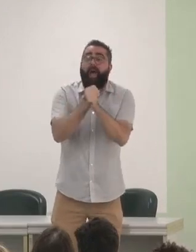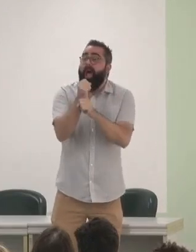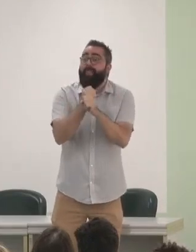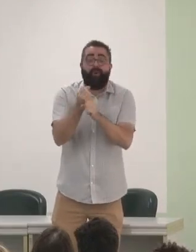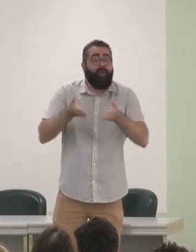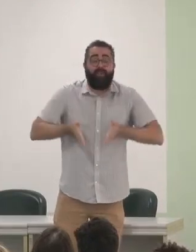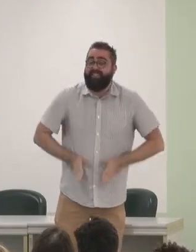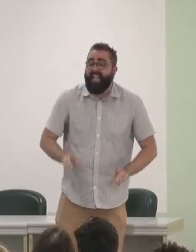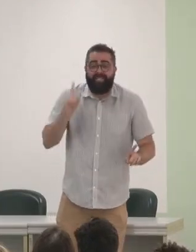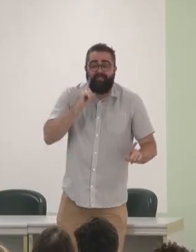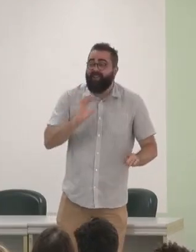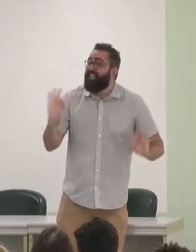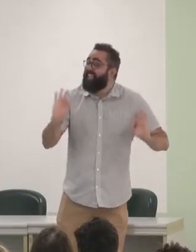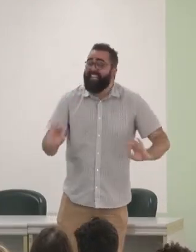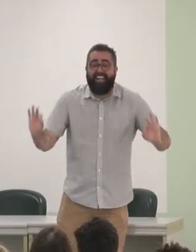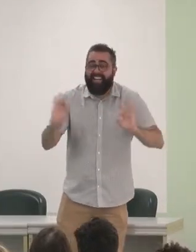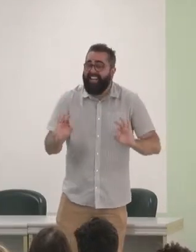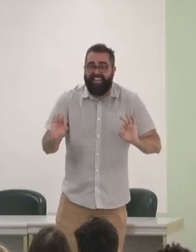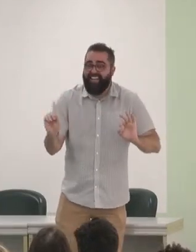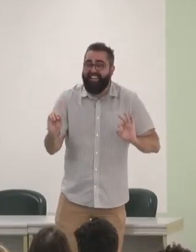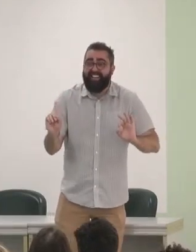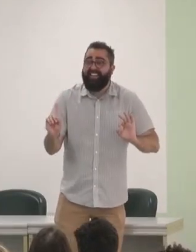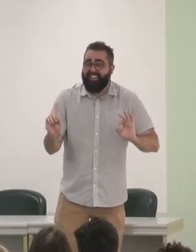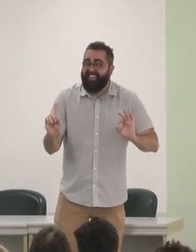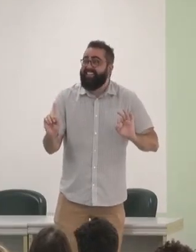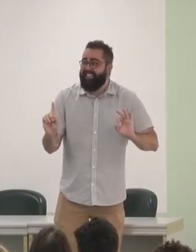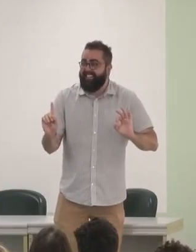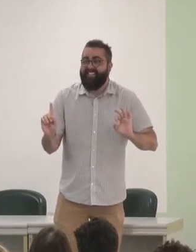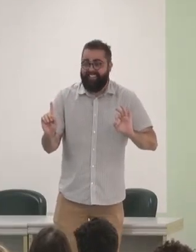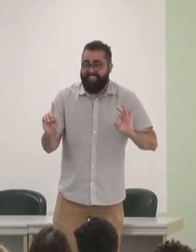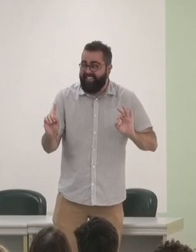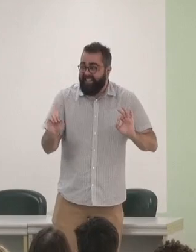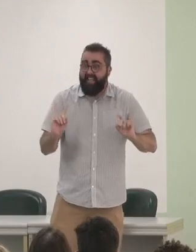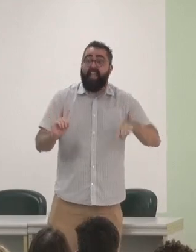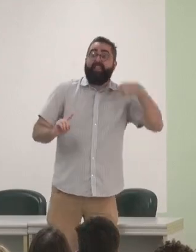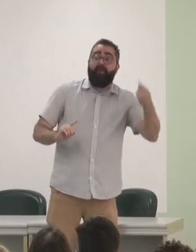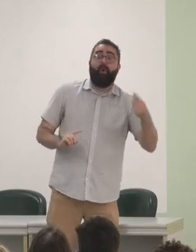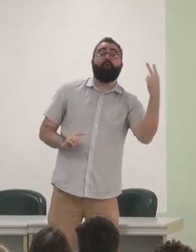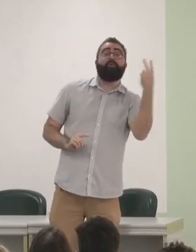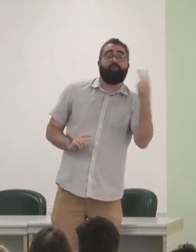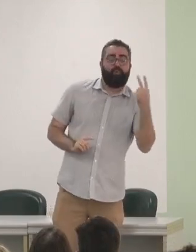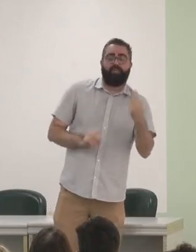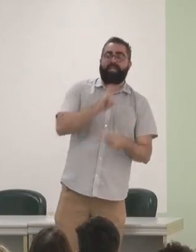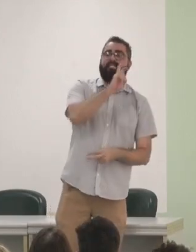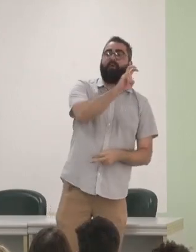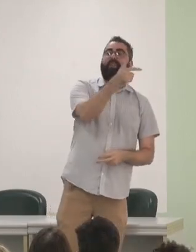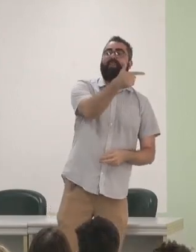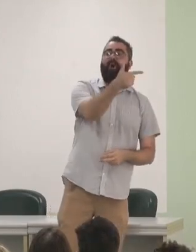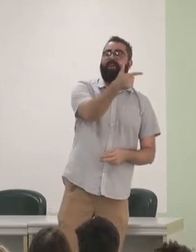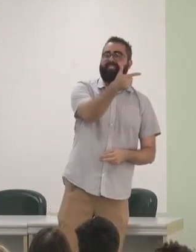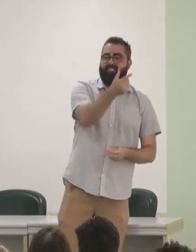E em 20 anos, nenhuma outra pessoa surda tinha nascido em Várzea Queimada, e a segunda surda